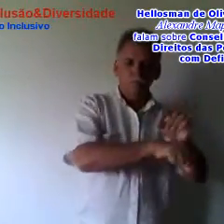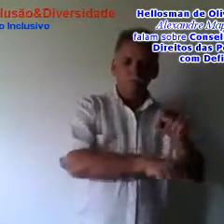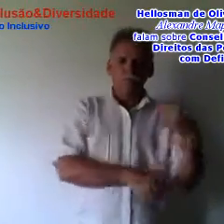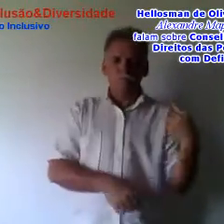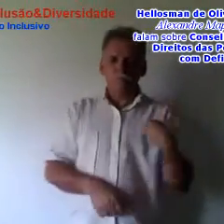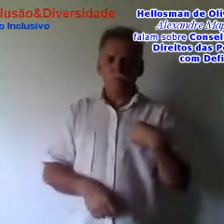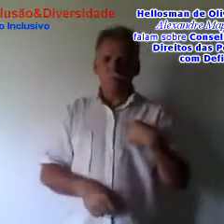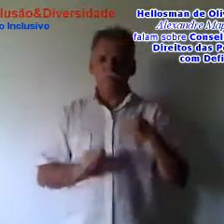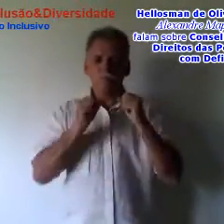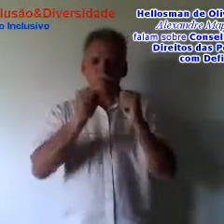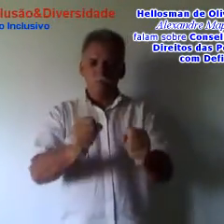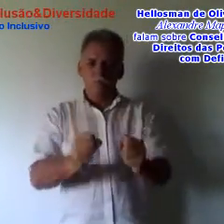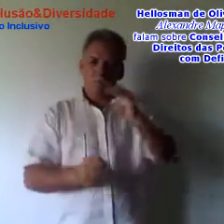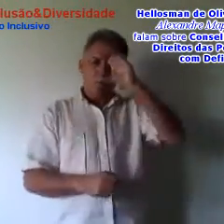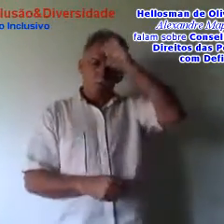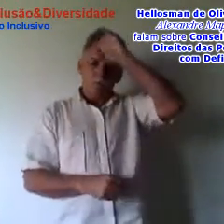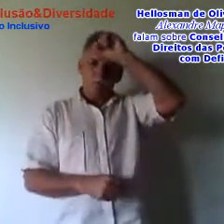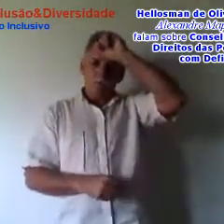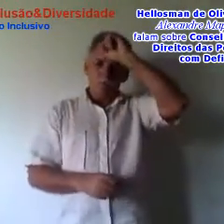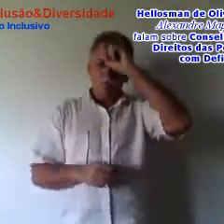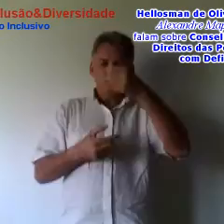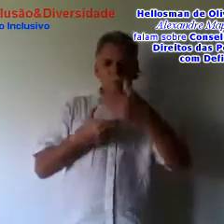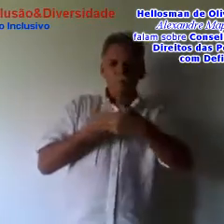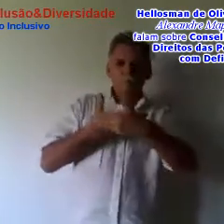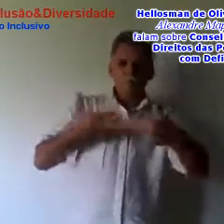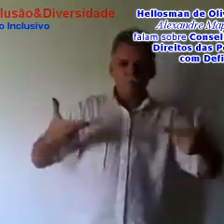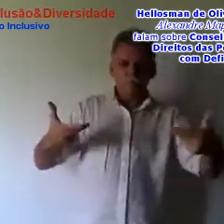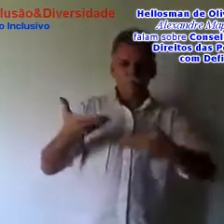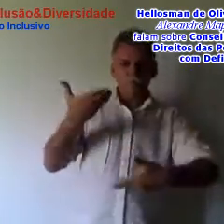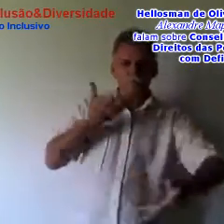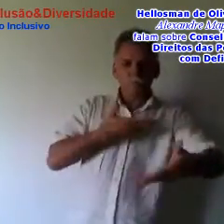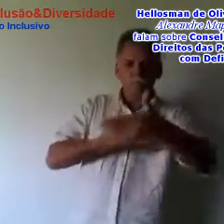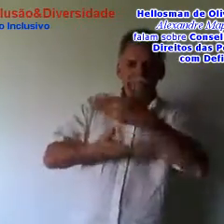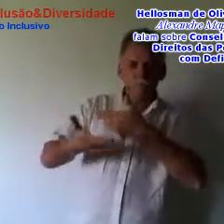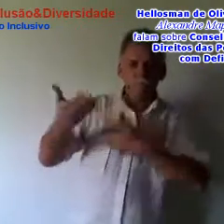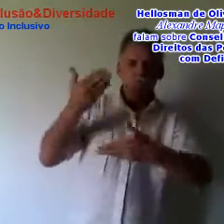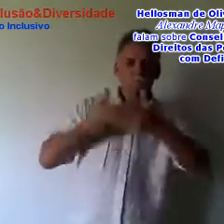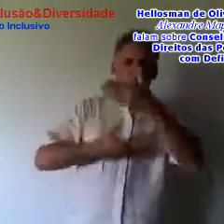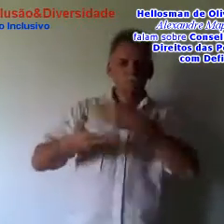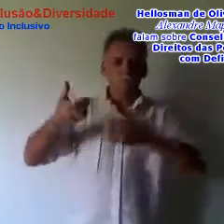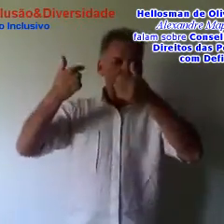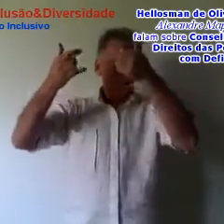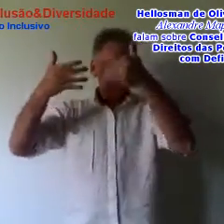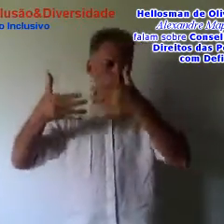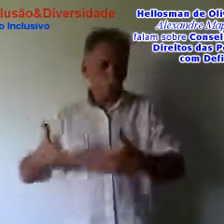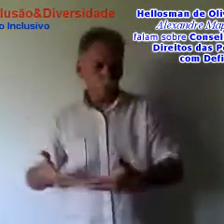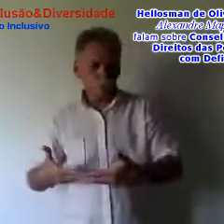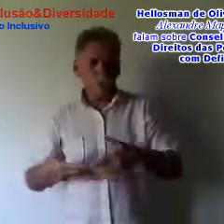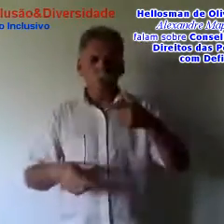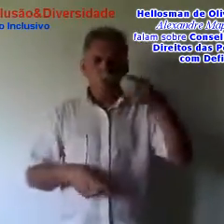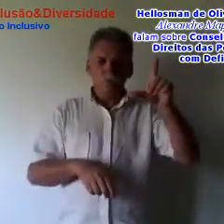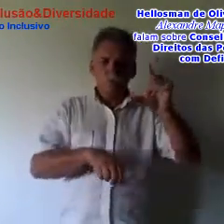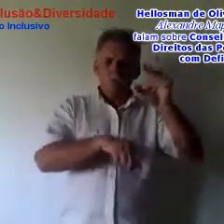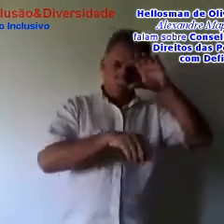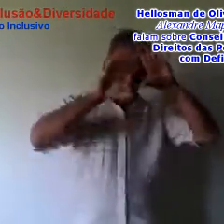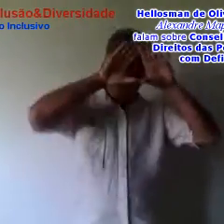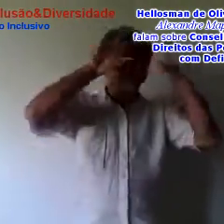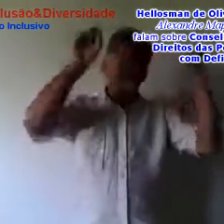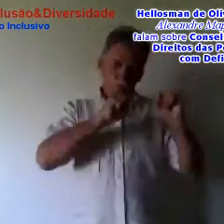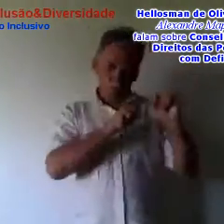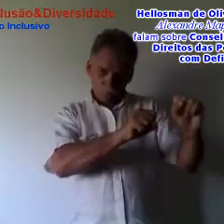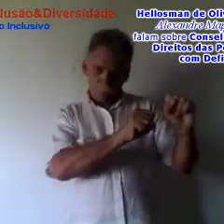você pode aprender com uma postura boa que o estado está tomando em relação a uma ação. Um outro conselho